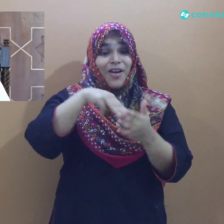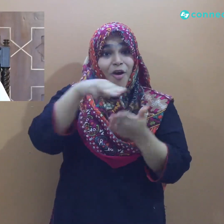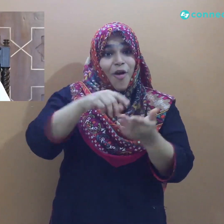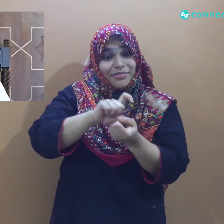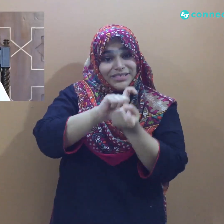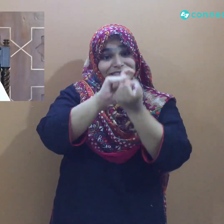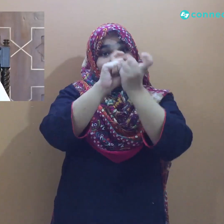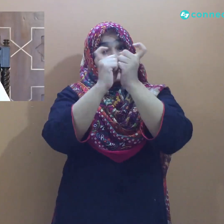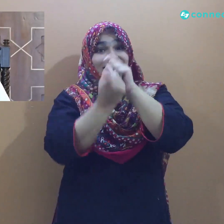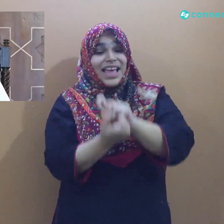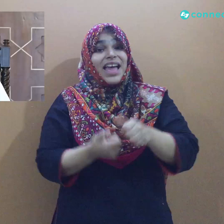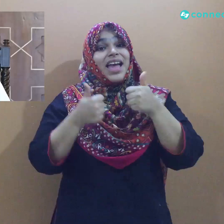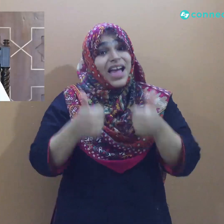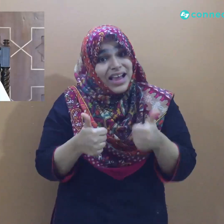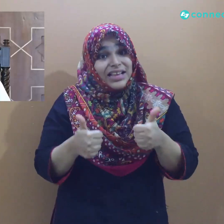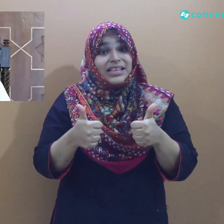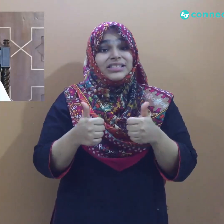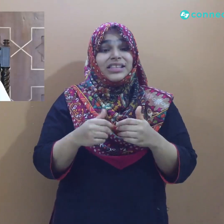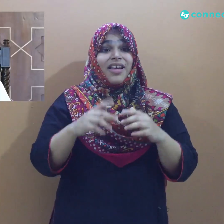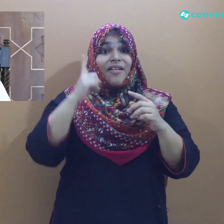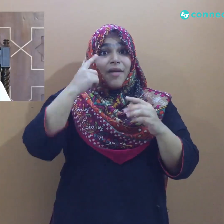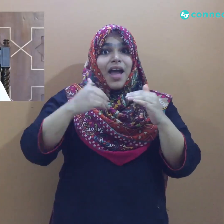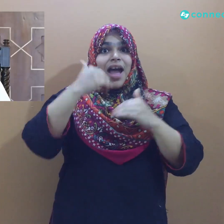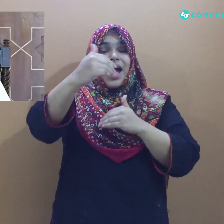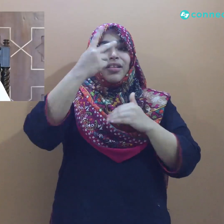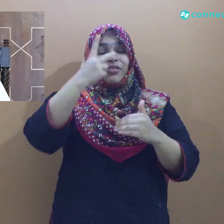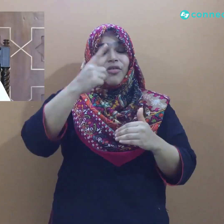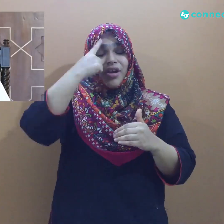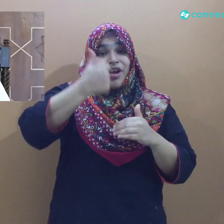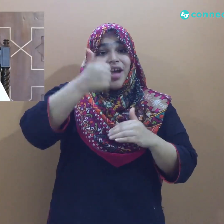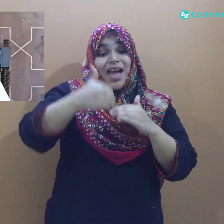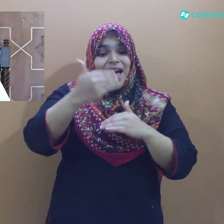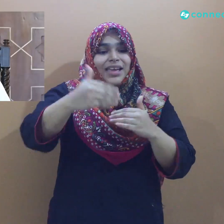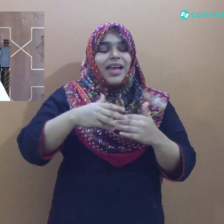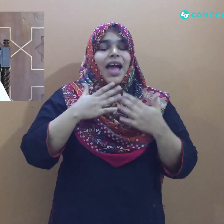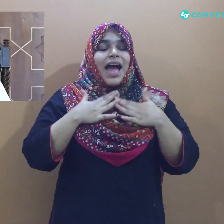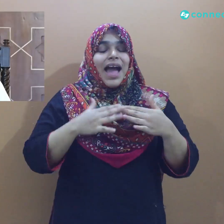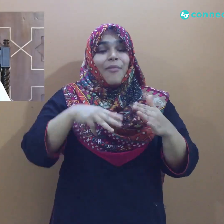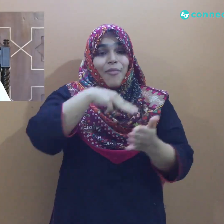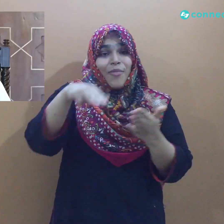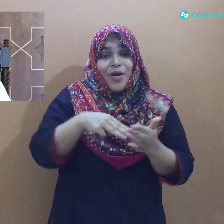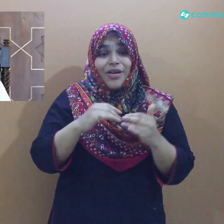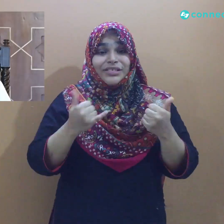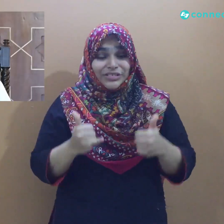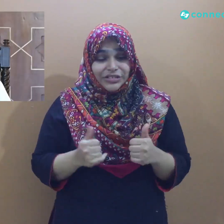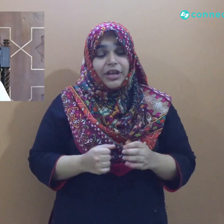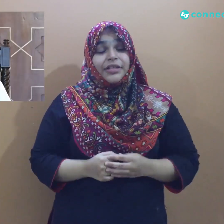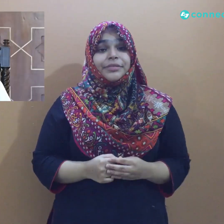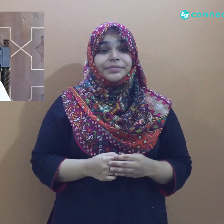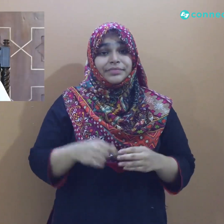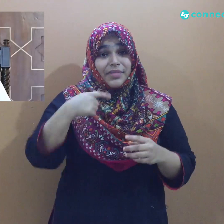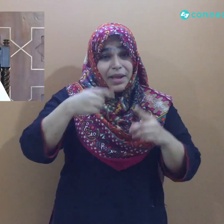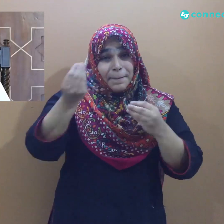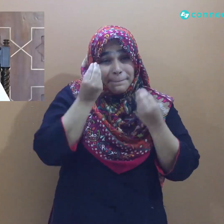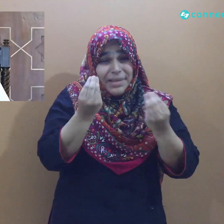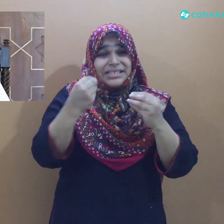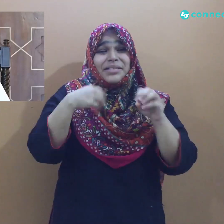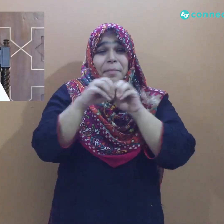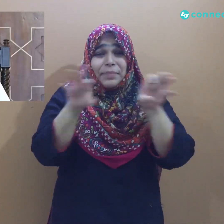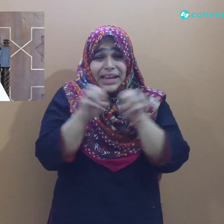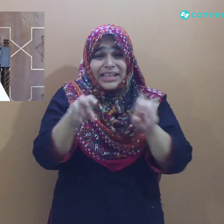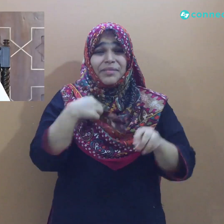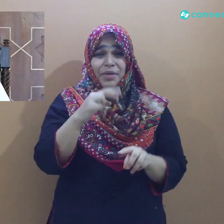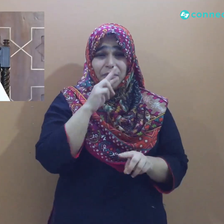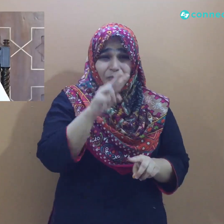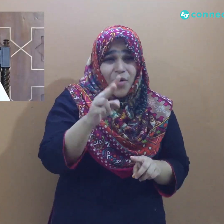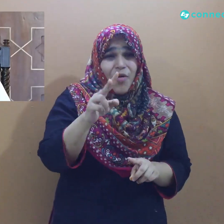قوم بنتی جا رہی ہے جو اپنے آپ کو بڑے منتظم انتظام کے ساتھ چلانا چاہتی ہے۔ میں میڈیا سے بھی گزارش کرتا ہوں